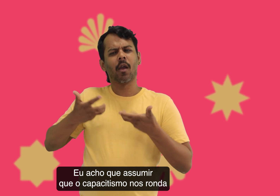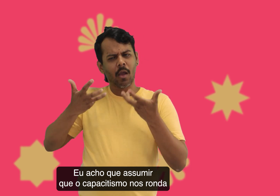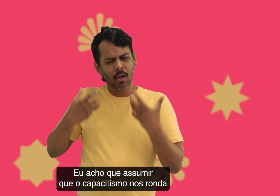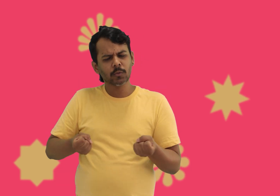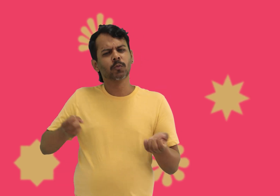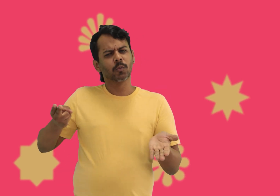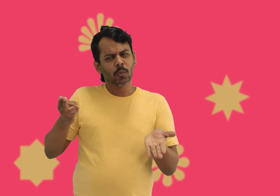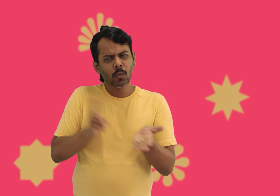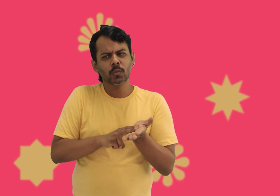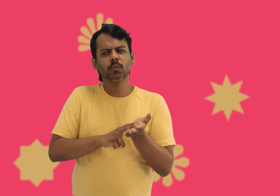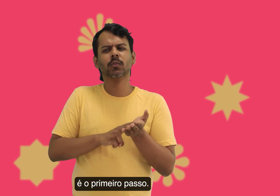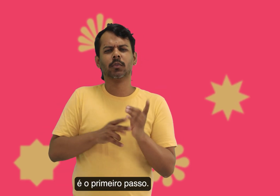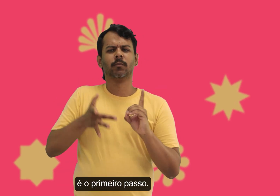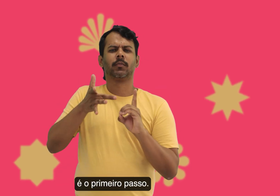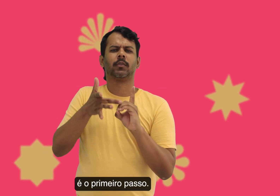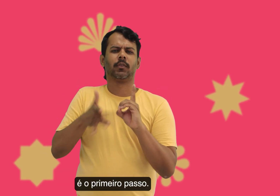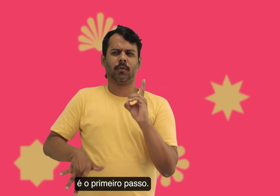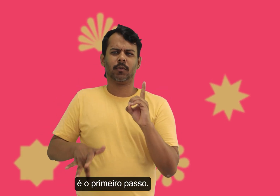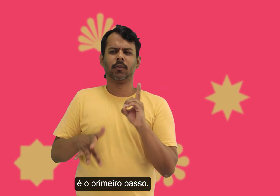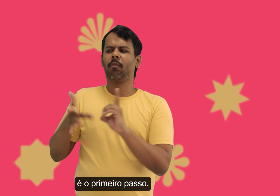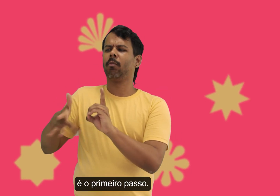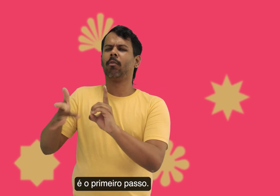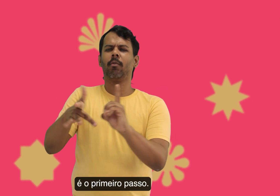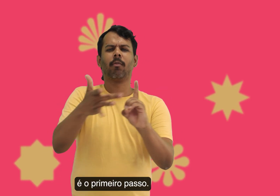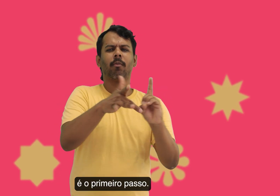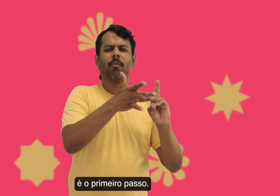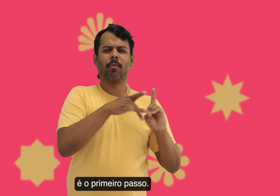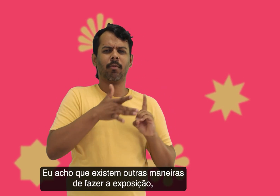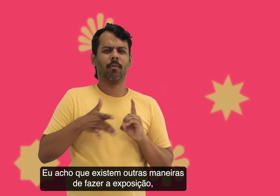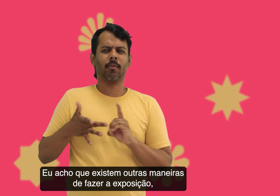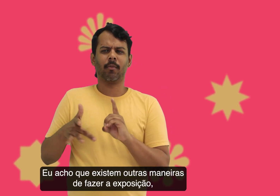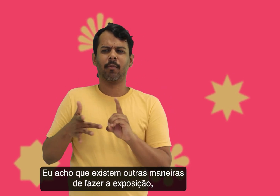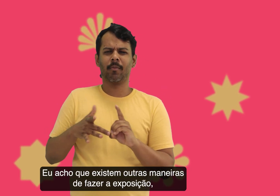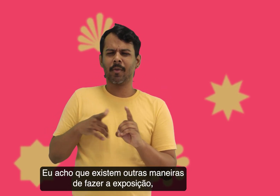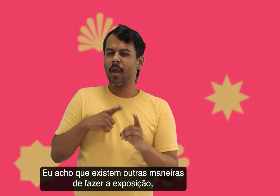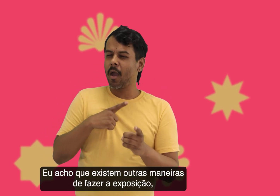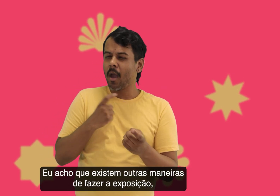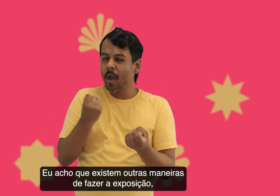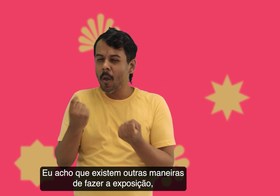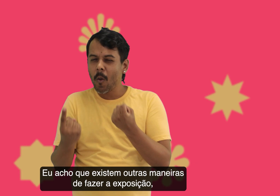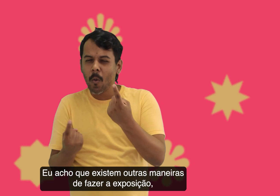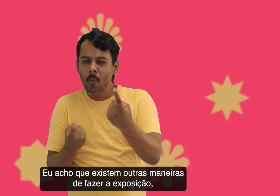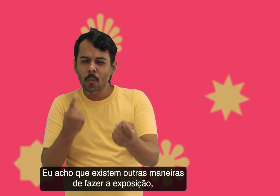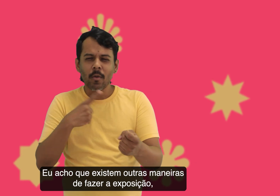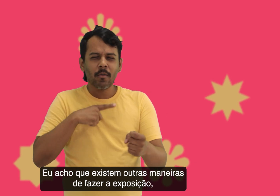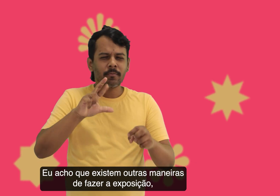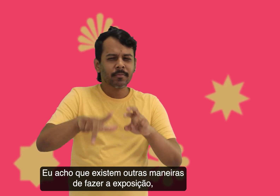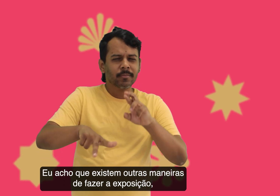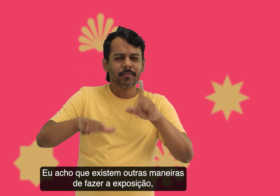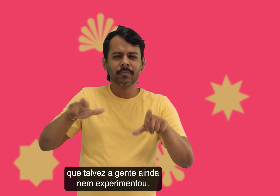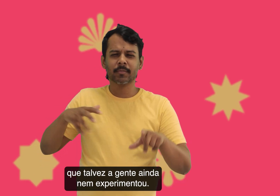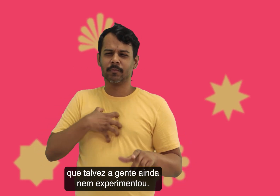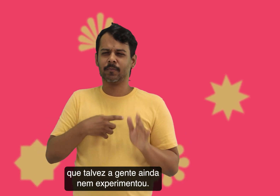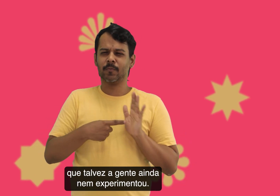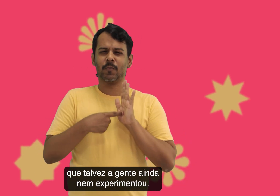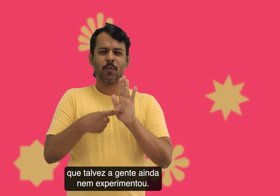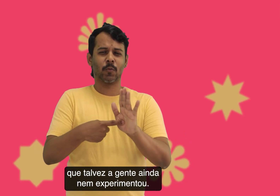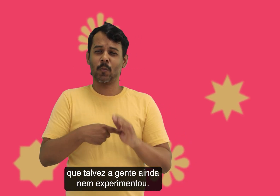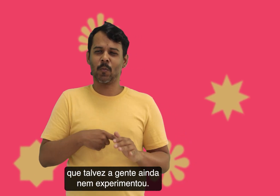nos ronda, assim, né, o primeiro passo, né? Eu acho que existem outras maneiras de fazer exposição que talvez a gente ainda